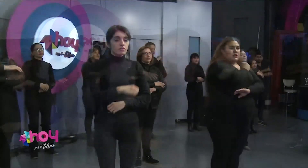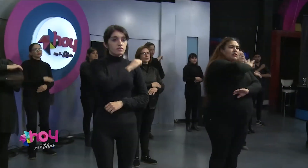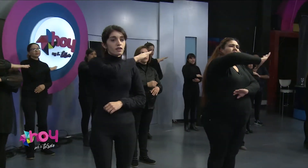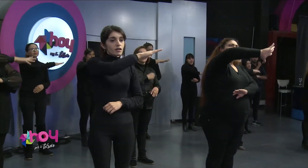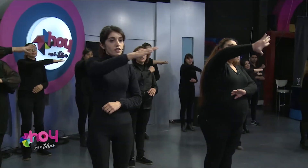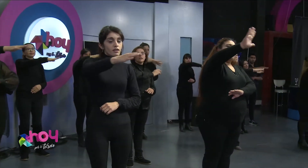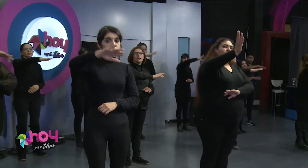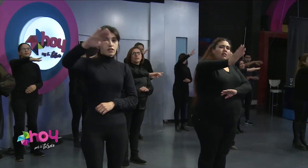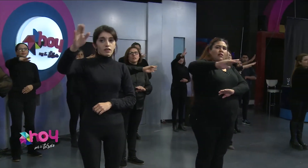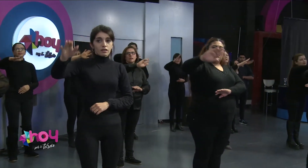Paisaje de